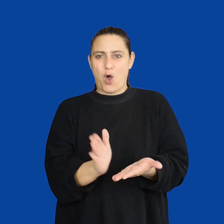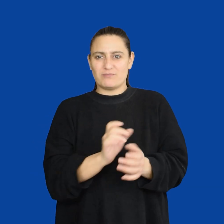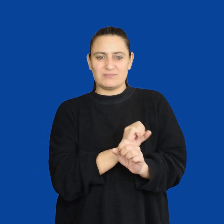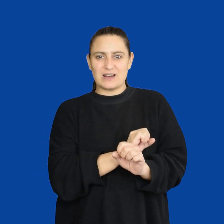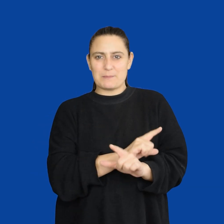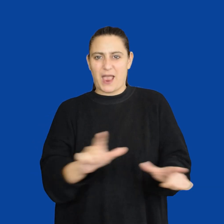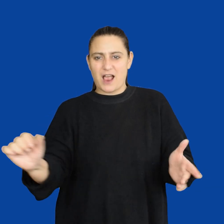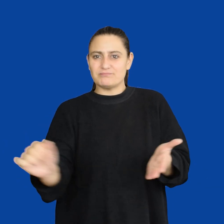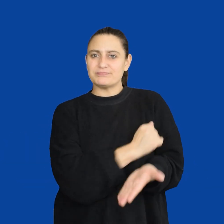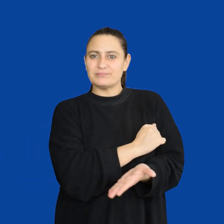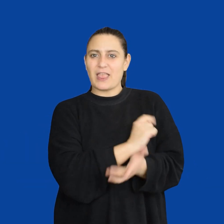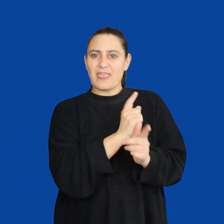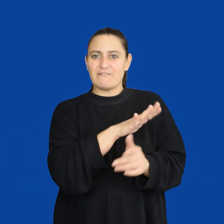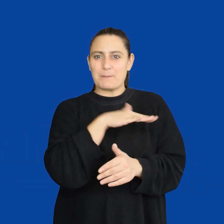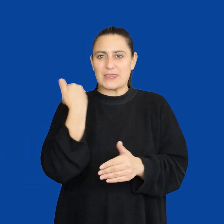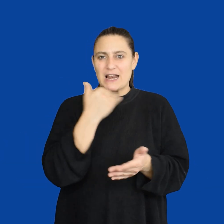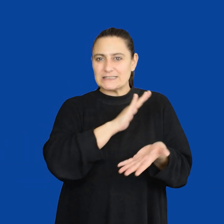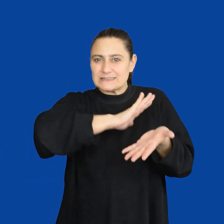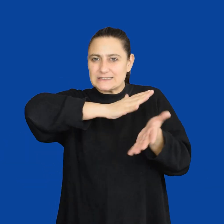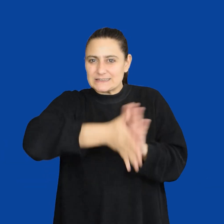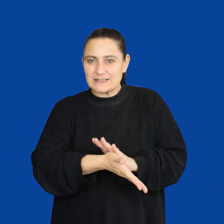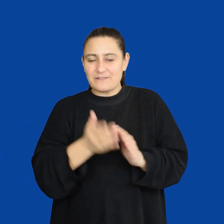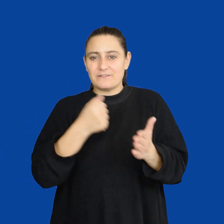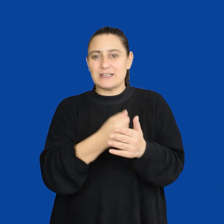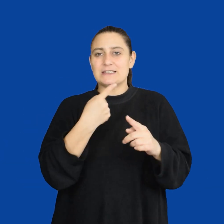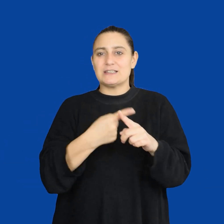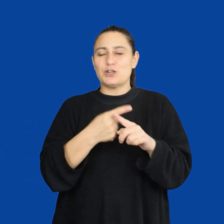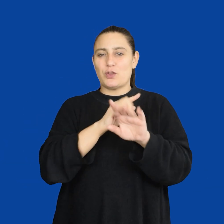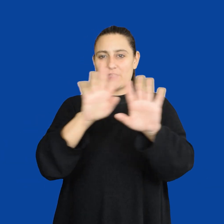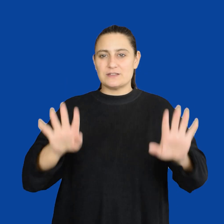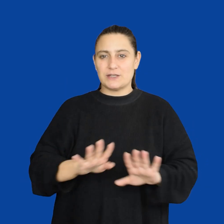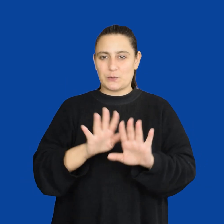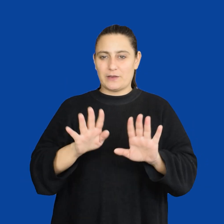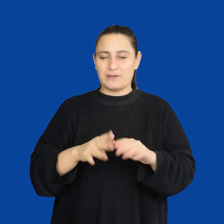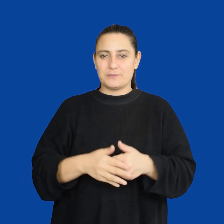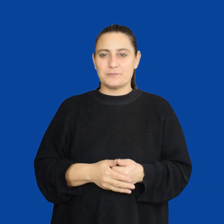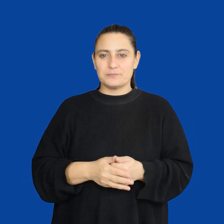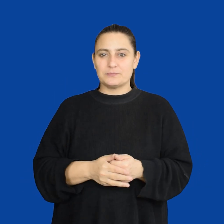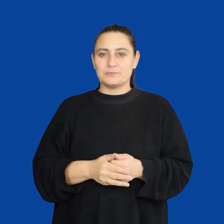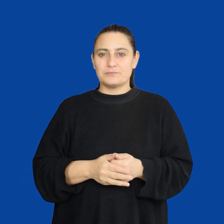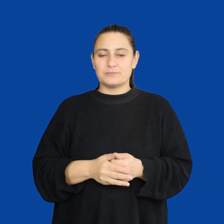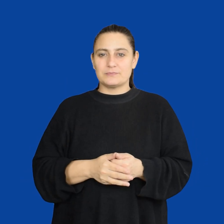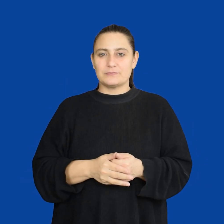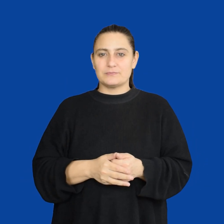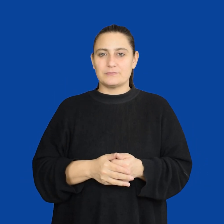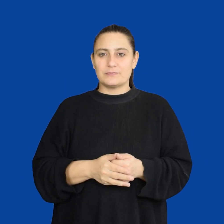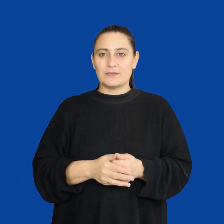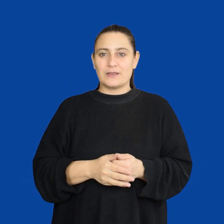ampliamente aceptado y que se instauraba a partir de finales del siglo XIX. Deducir que quien